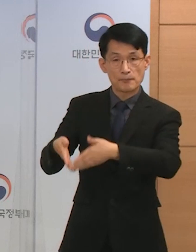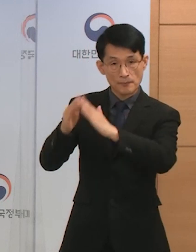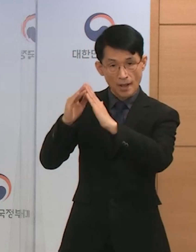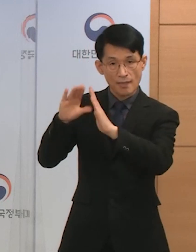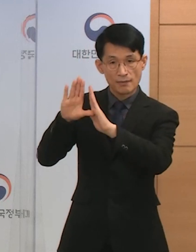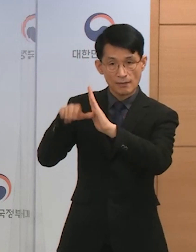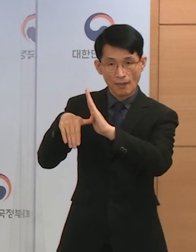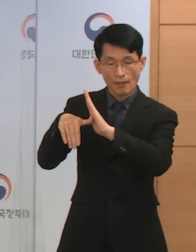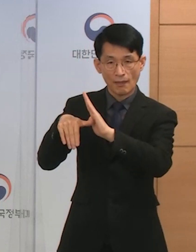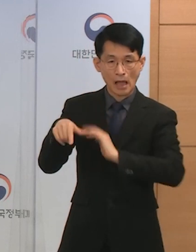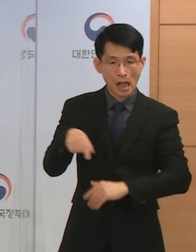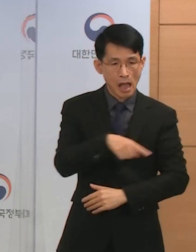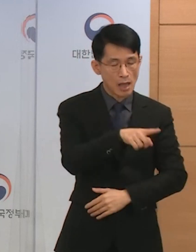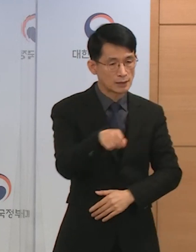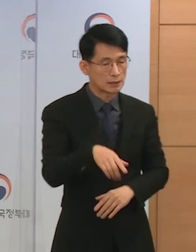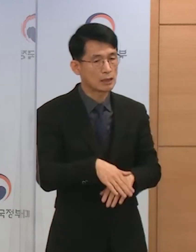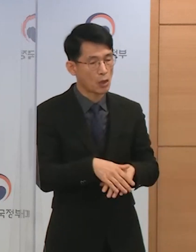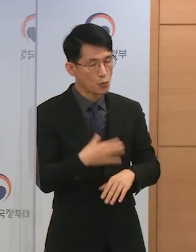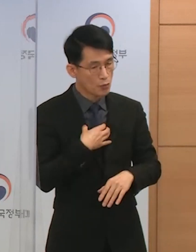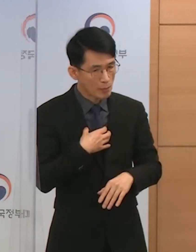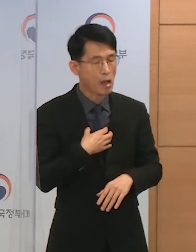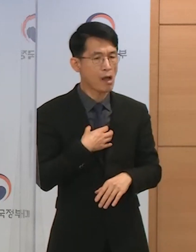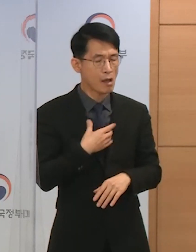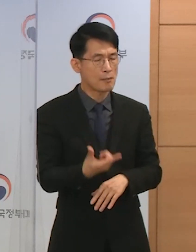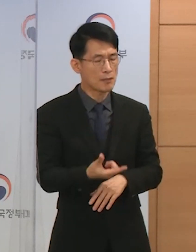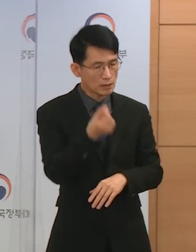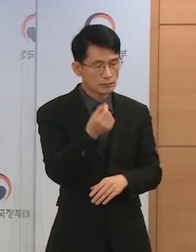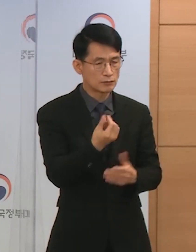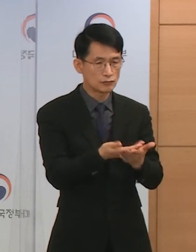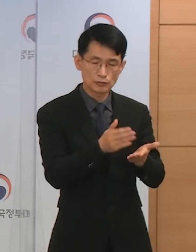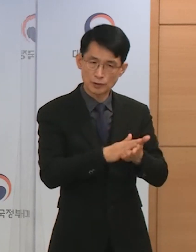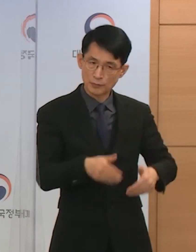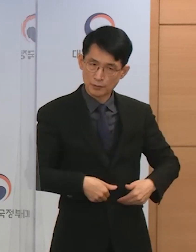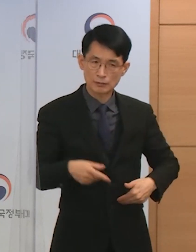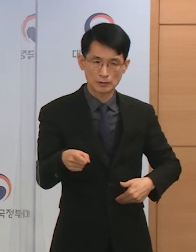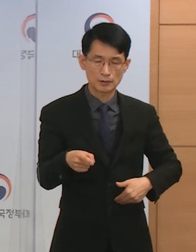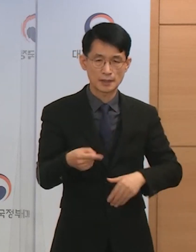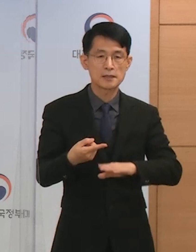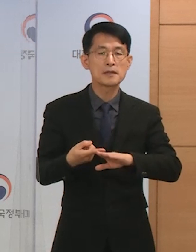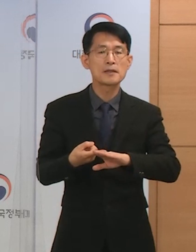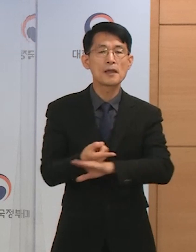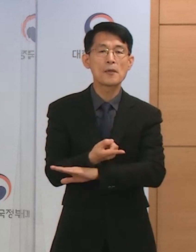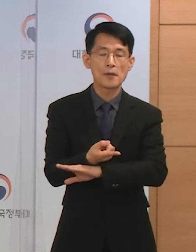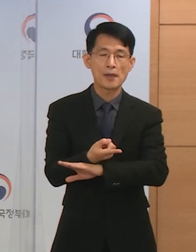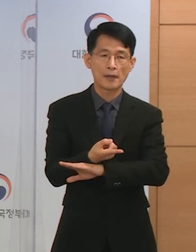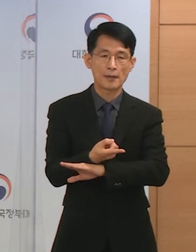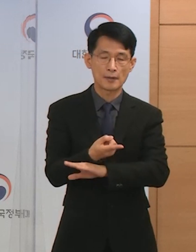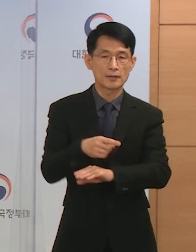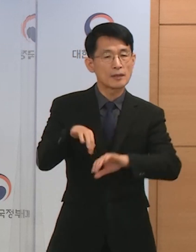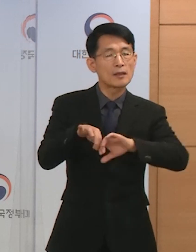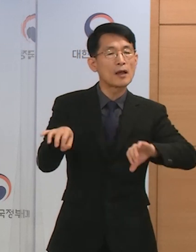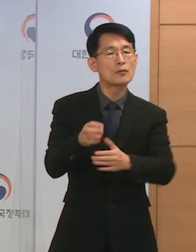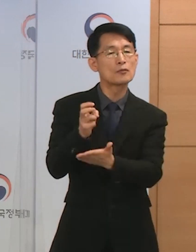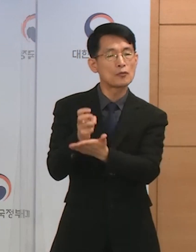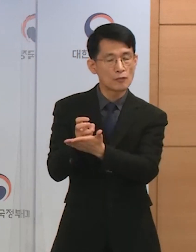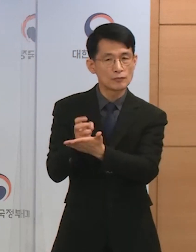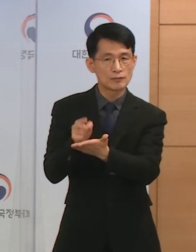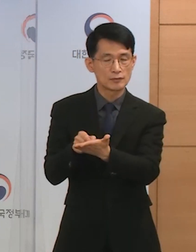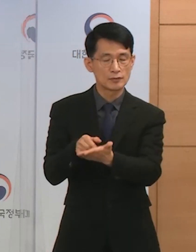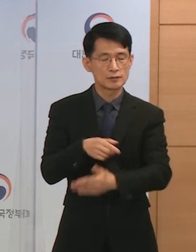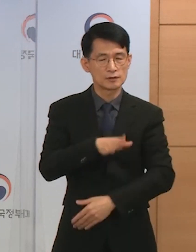경우에는 예외적으로 허용할 수 있는 근거를 마련하여 올해까지 신축 규제에 대한